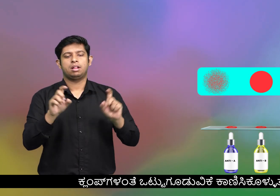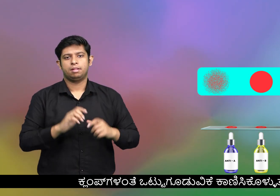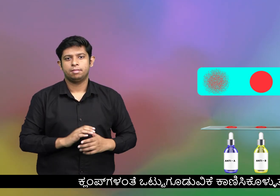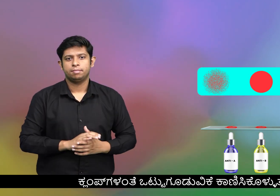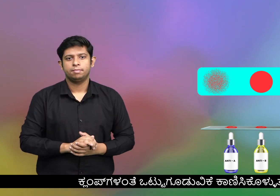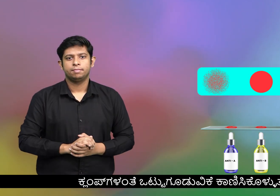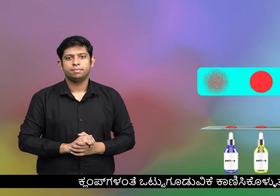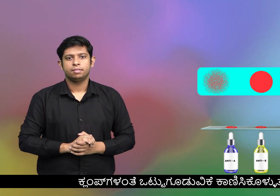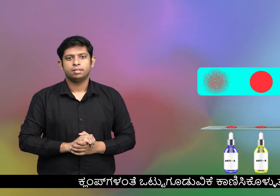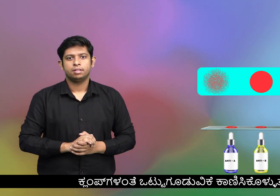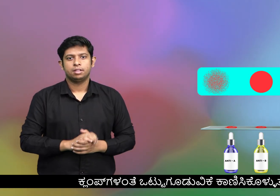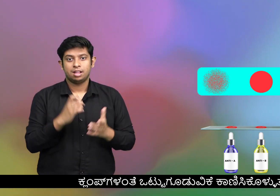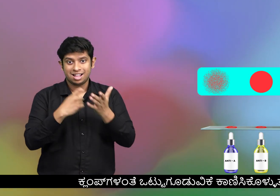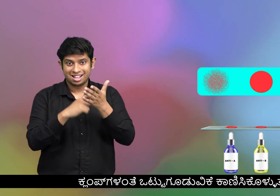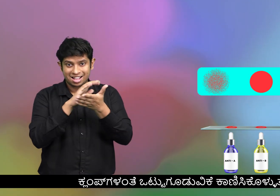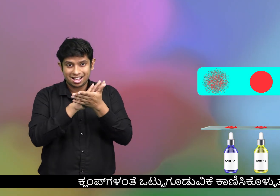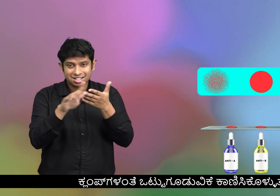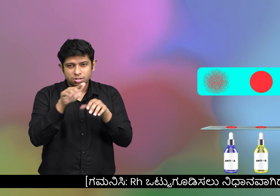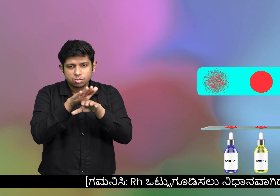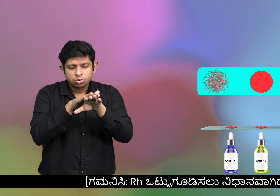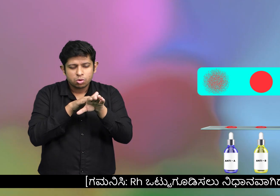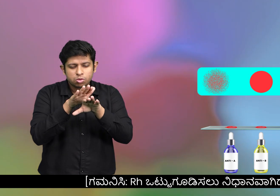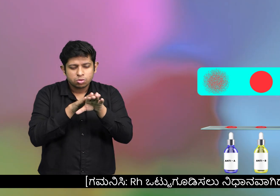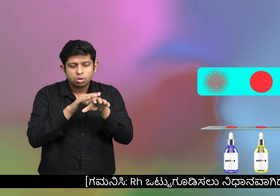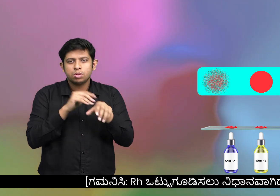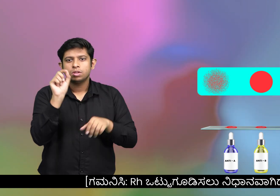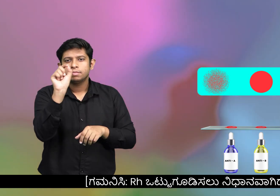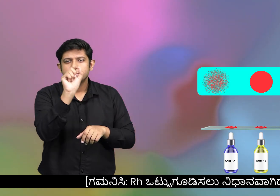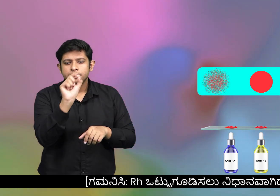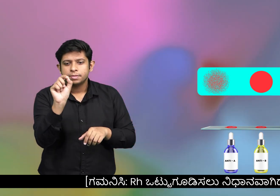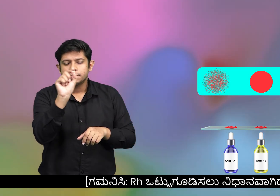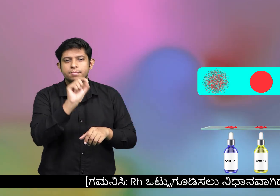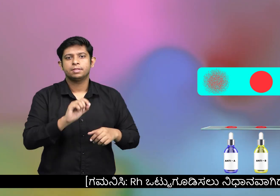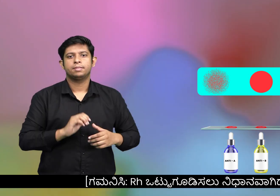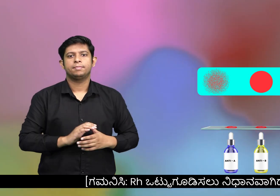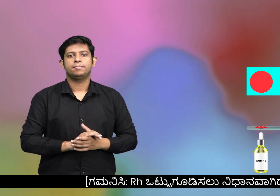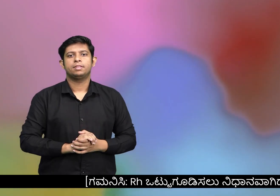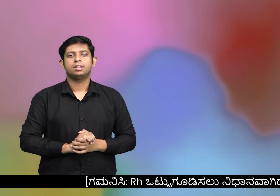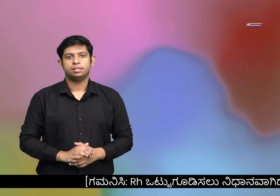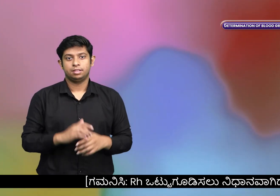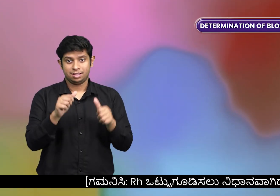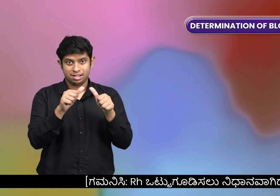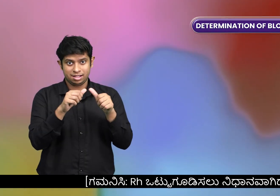ಕ್ಲಾಂಪ್ಗಳಂತೆ ಒಟ್ಟುಗೂಡುವಿಕೆ ಕಾಣಿಸಿಕೊಳ್ಳುತ್ತದೆ. ಗಮನಿಸಿ, RH ಒಟ್ಟುಗೂಡಿಸಲು ನಿಧಾನವಾಗಿದೆ.